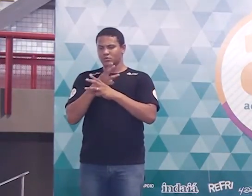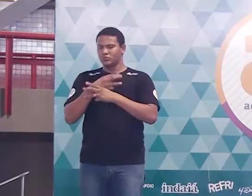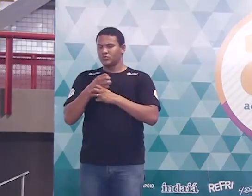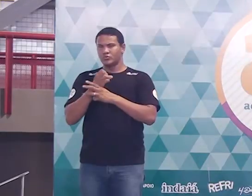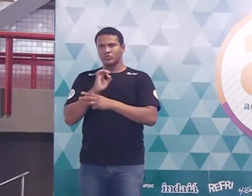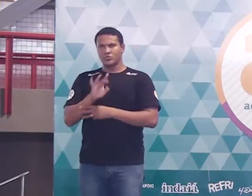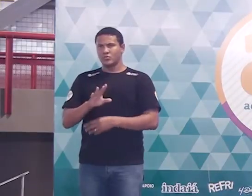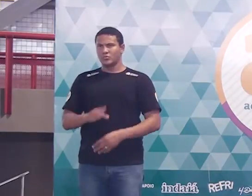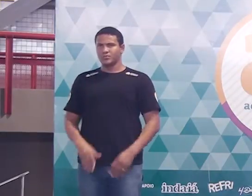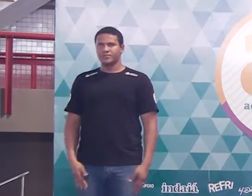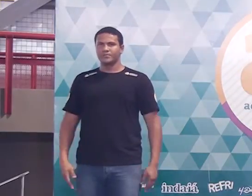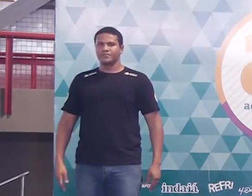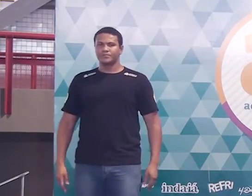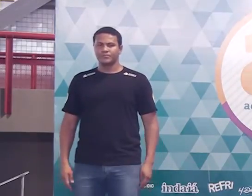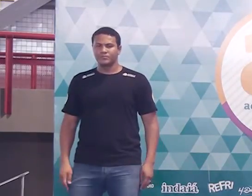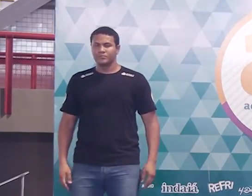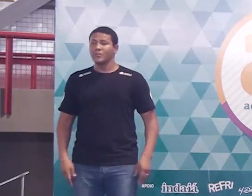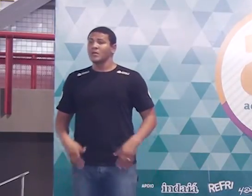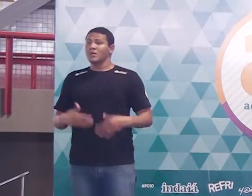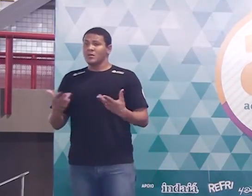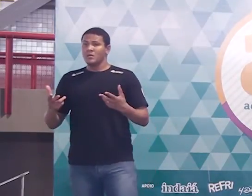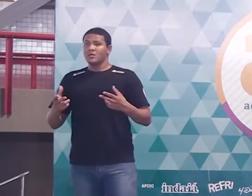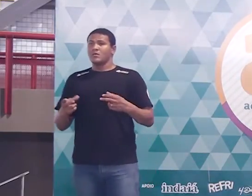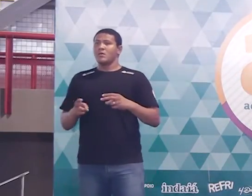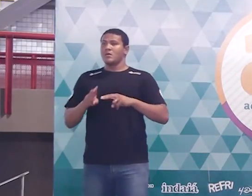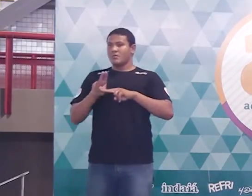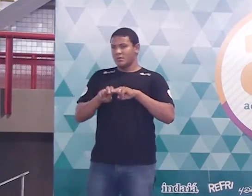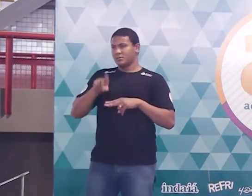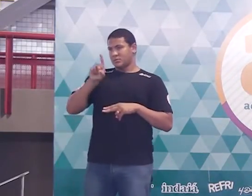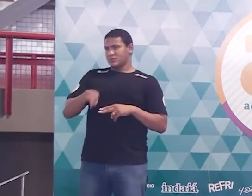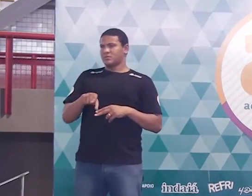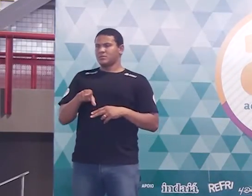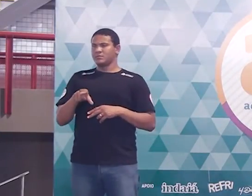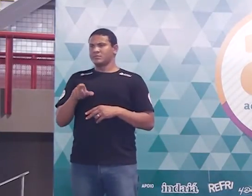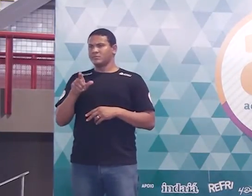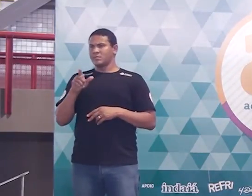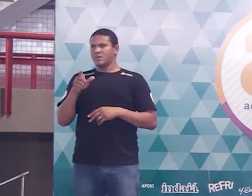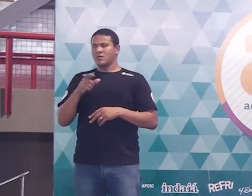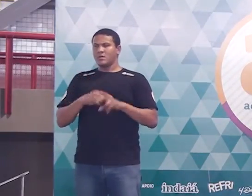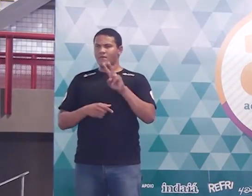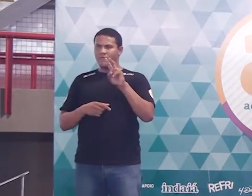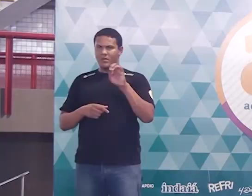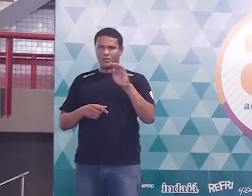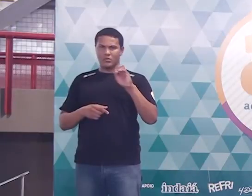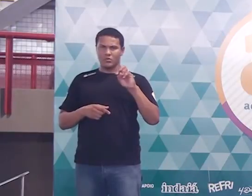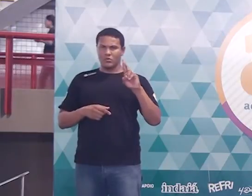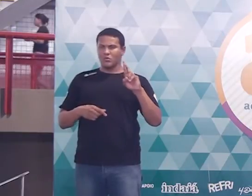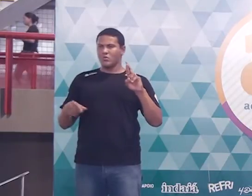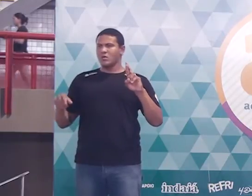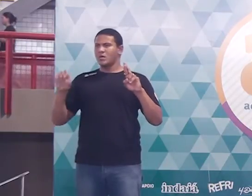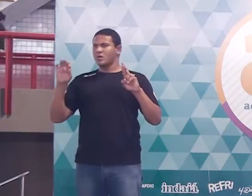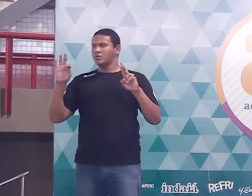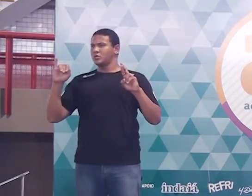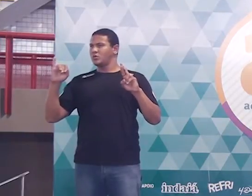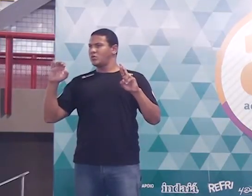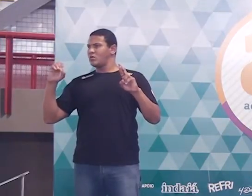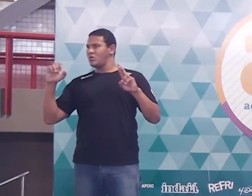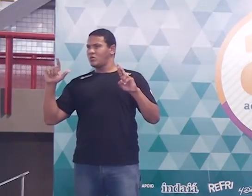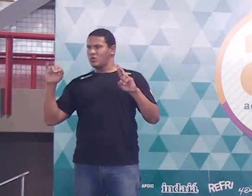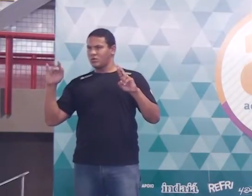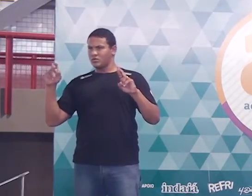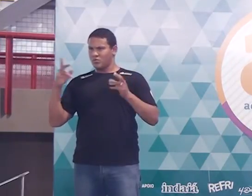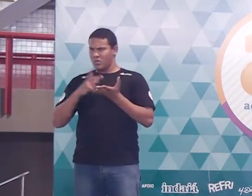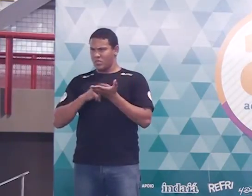bola. Lázaro, vetor e agente etiológico são sinônimos? Não, cuidado com